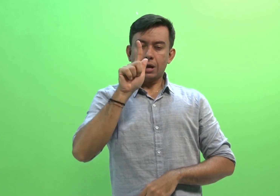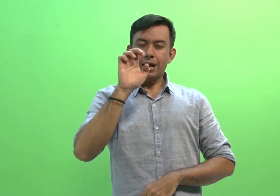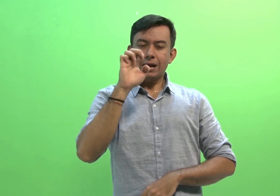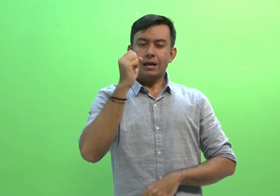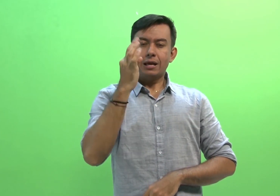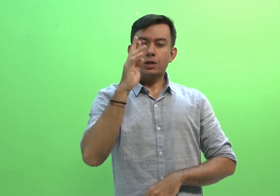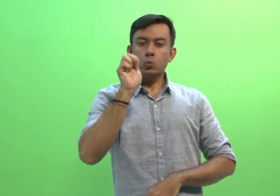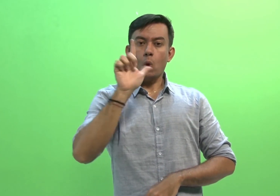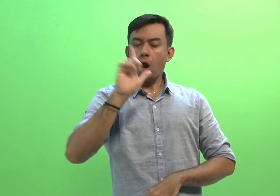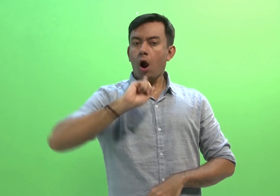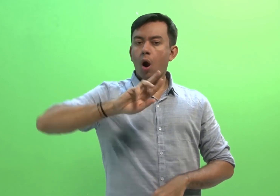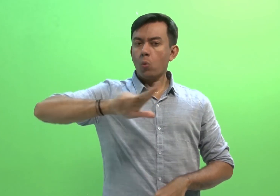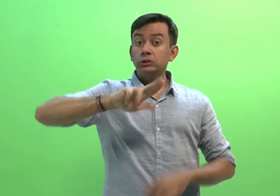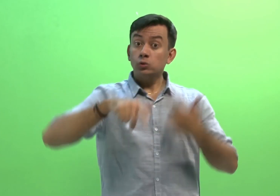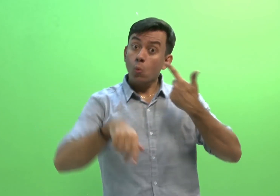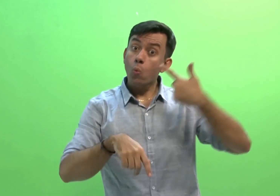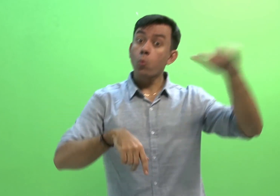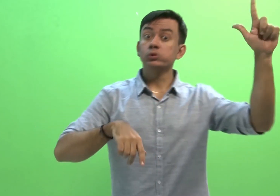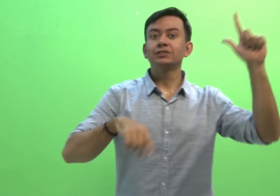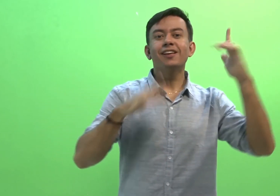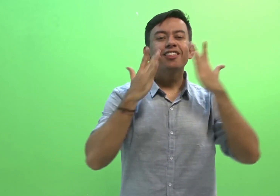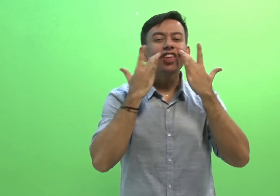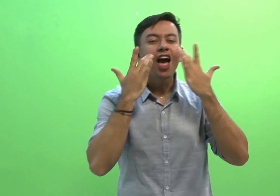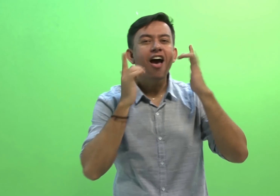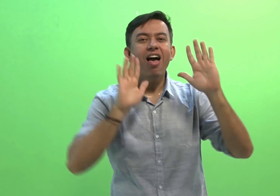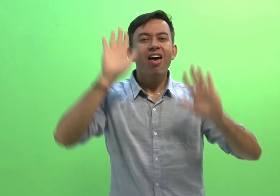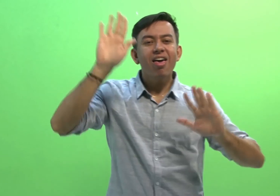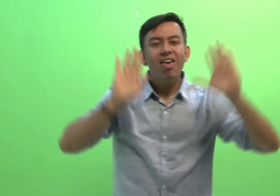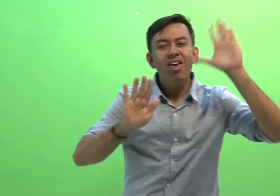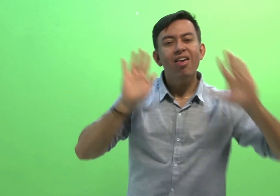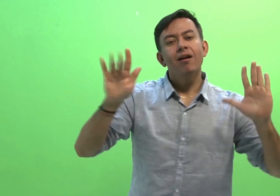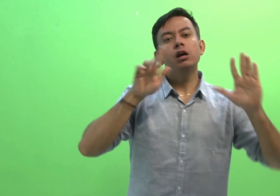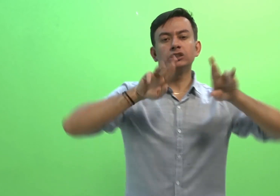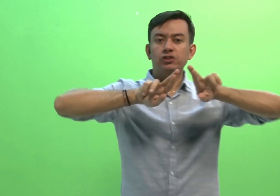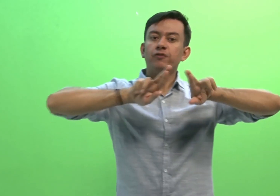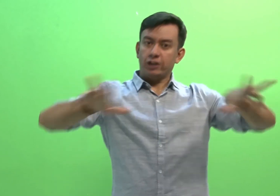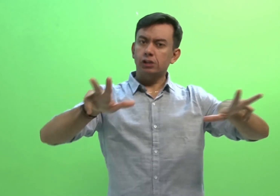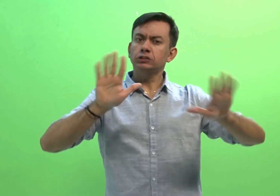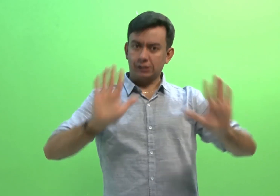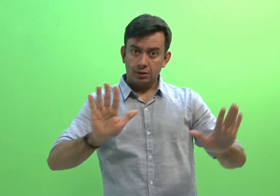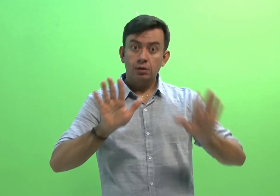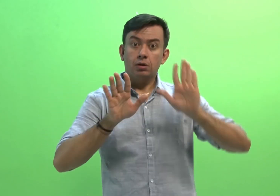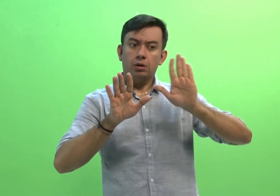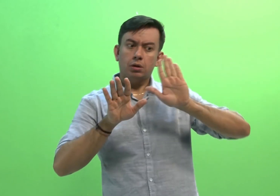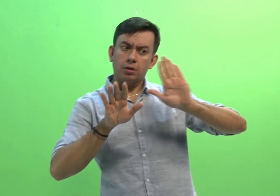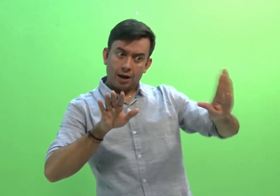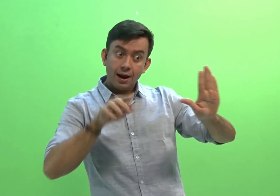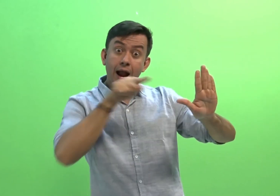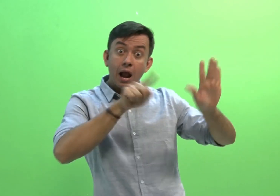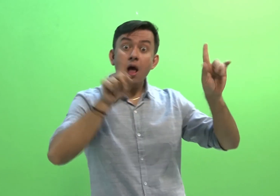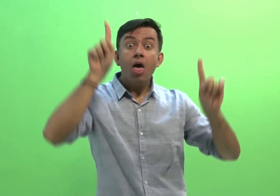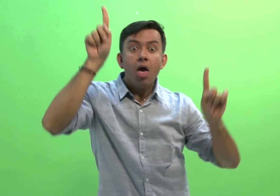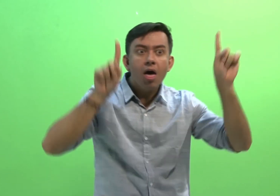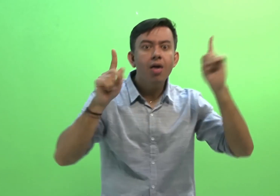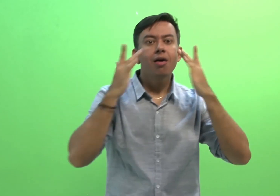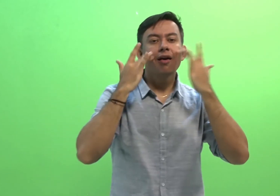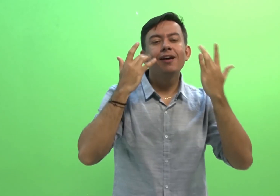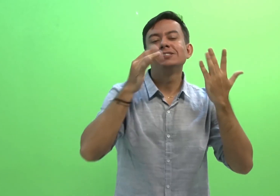Então não é gestual, mas é uma espécie de representação, é bem diferente. Mímica, gesto